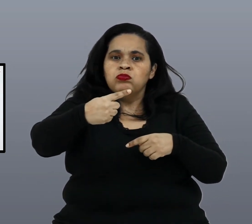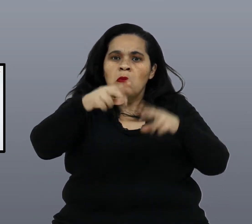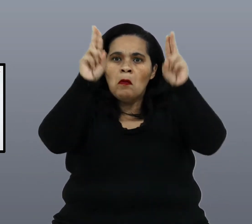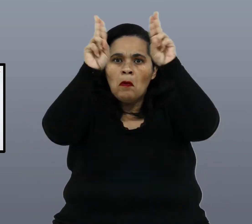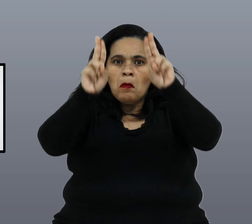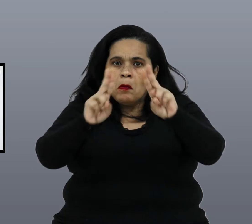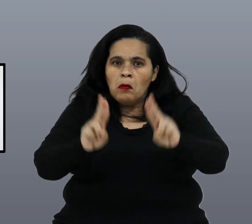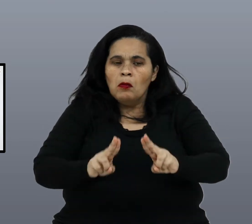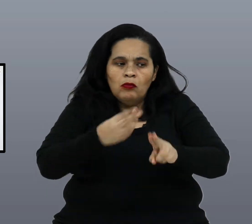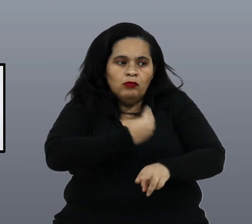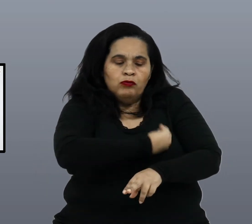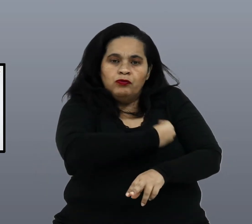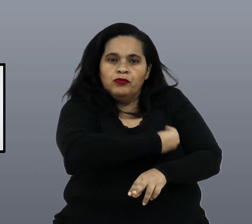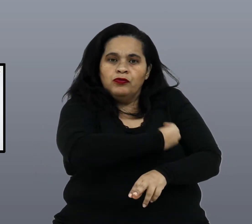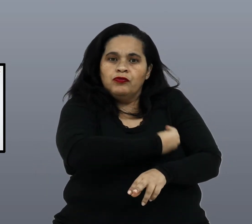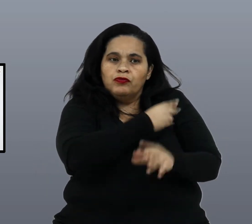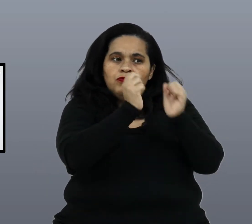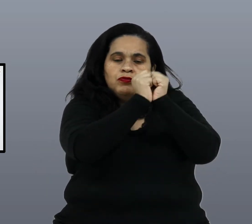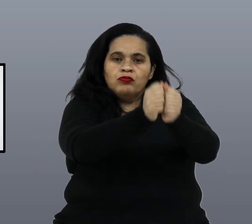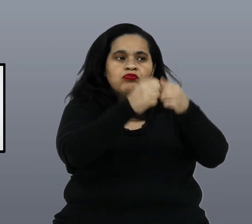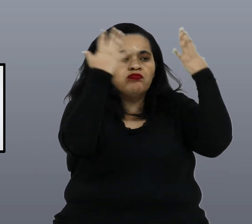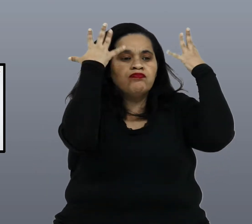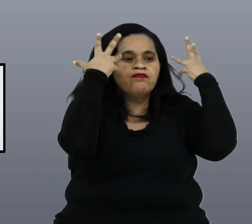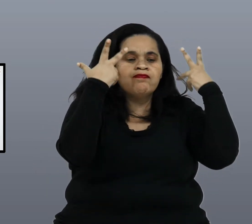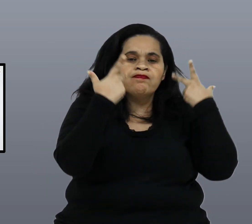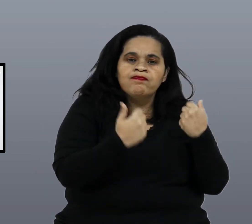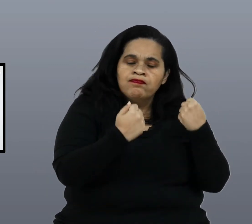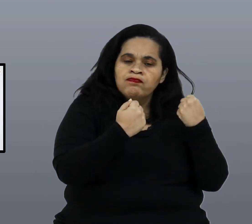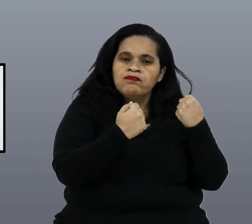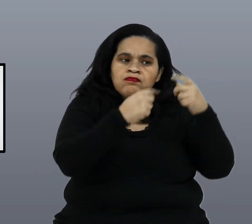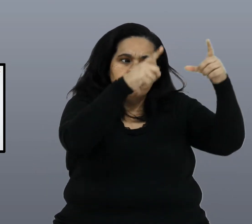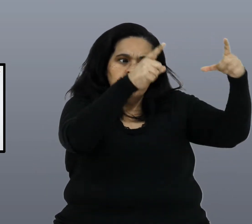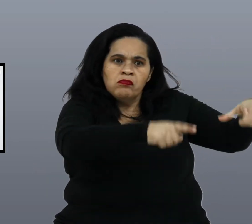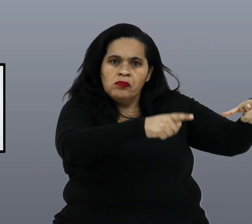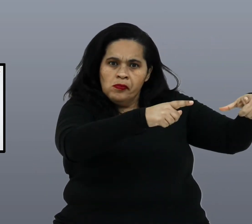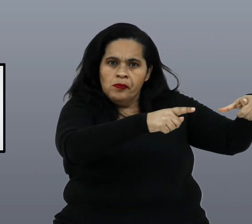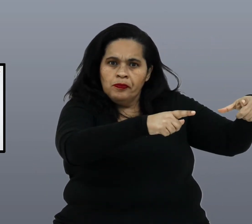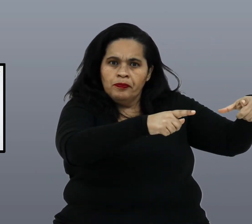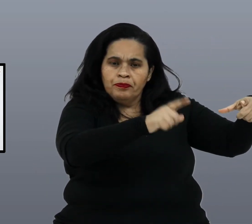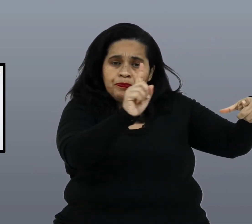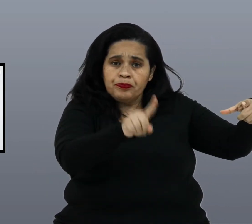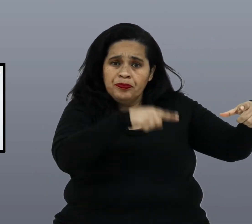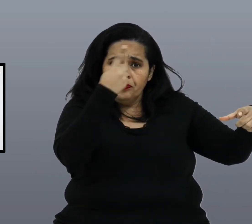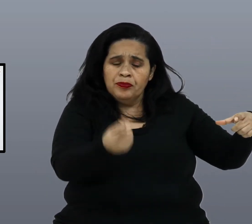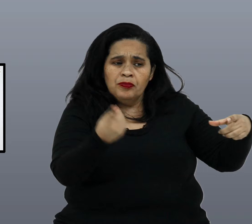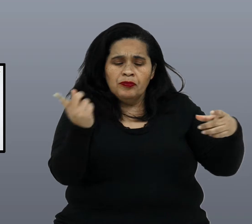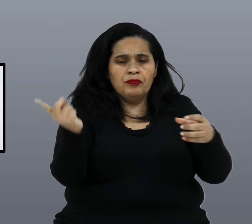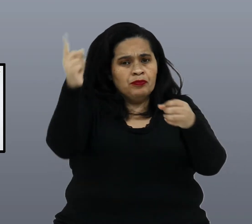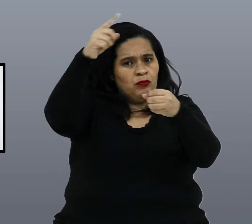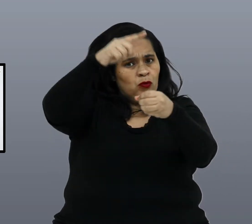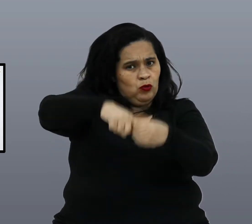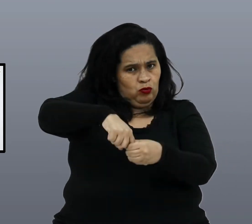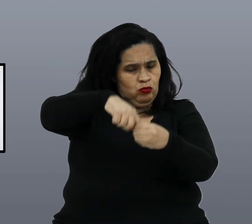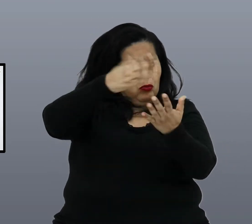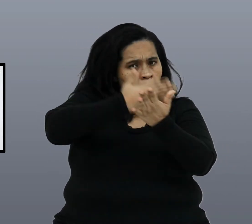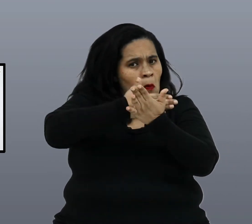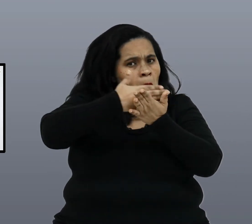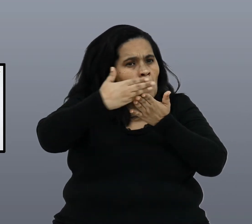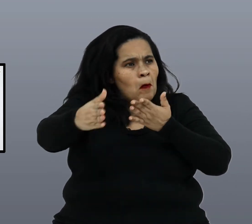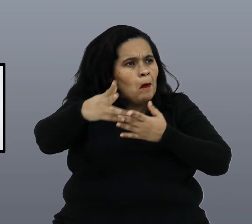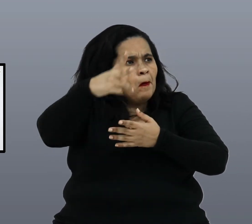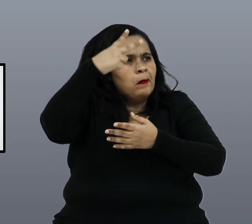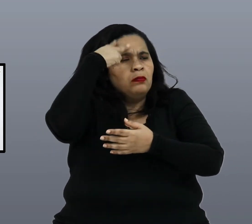ou seja, a mente de homem, ou seja, ele voltou, né? Ele voltou a ter a sua lucidez,